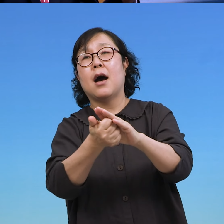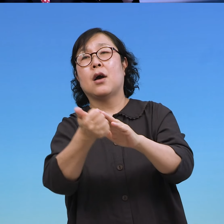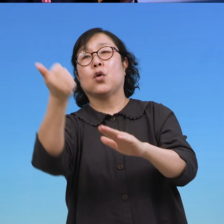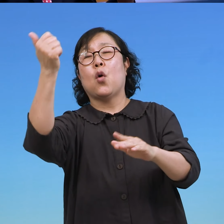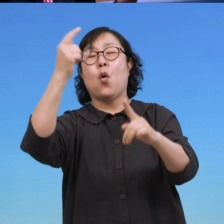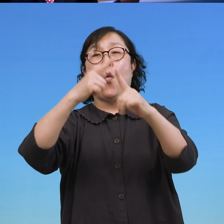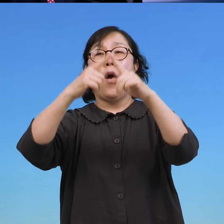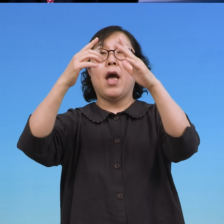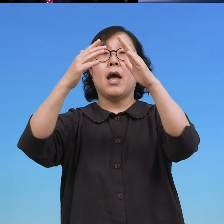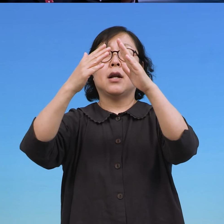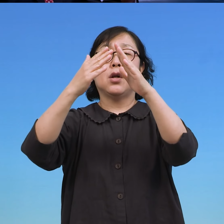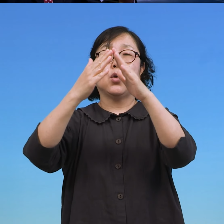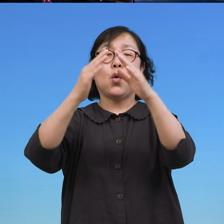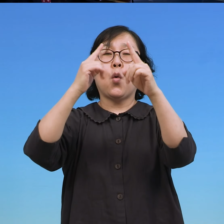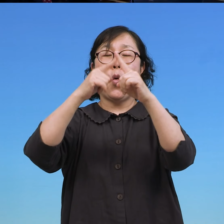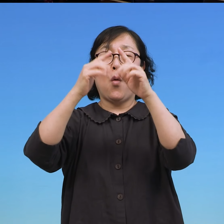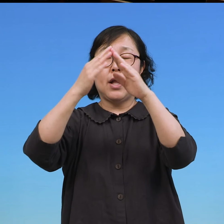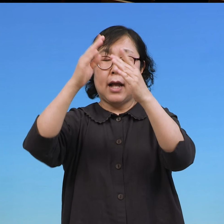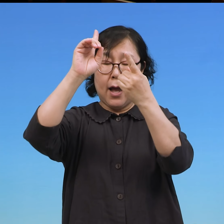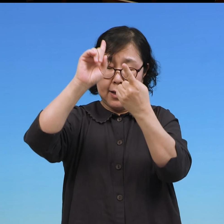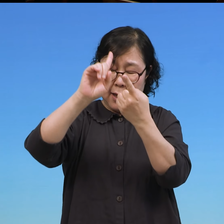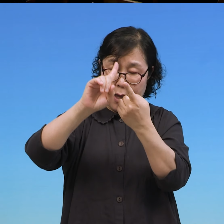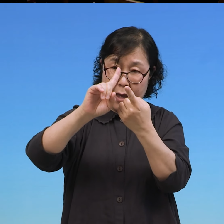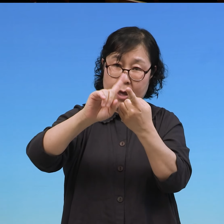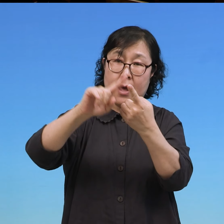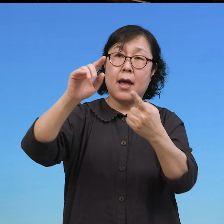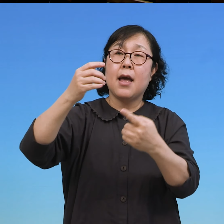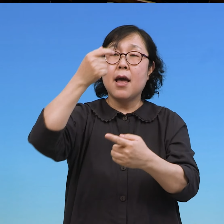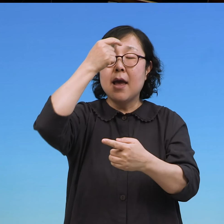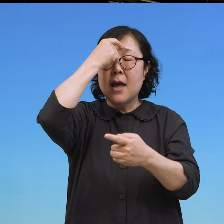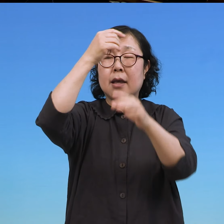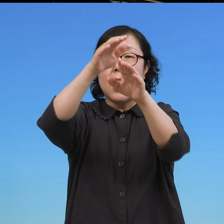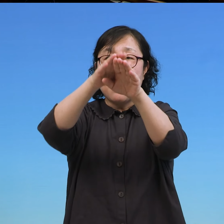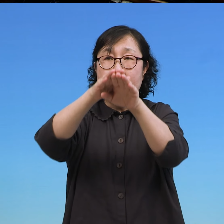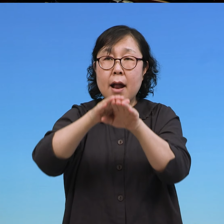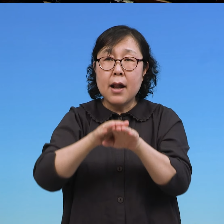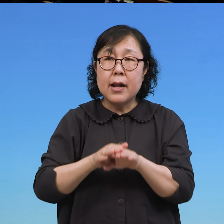힘있게 선포합니다. 교회를 교회되게,